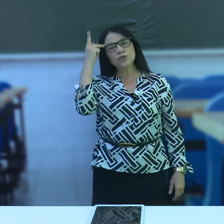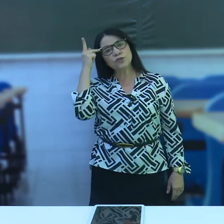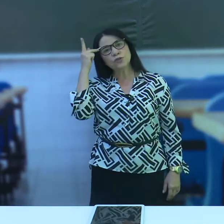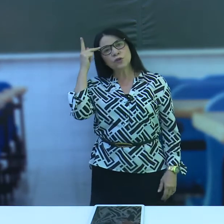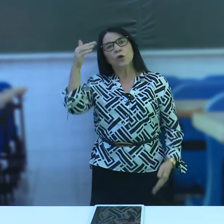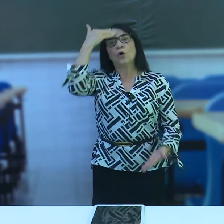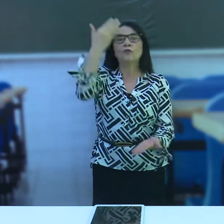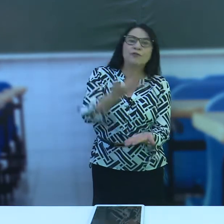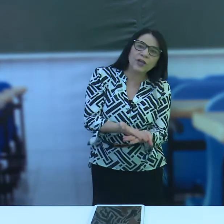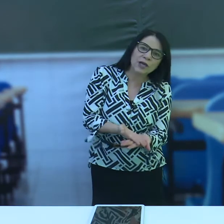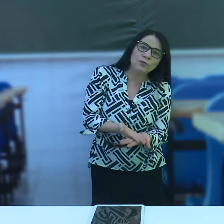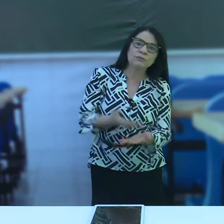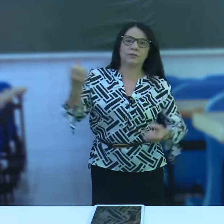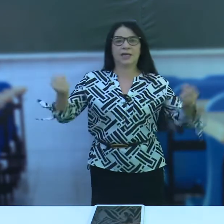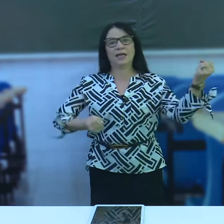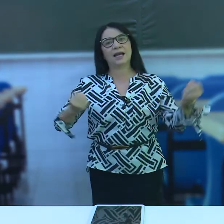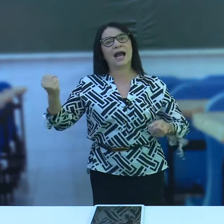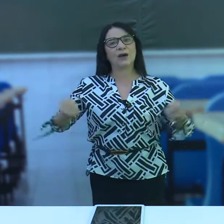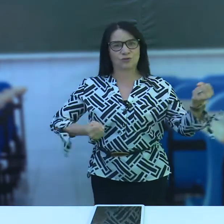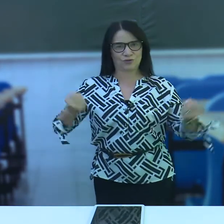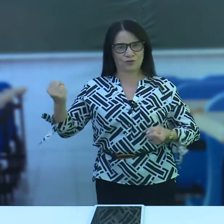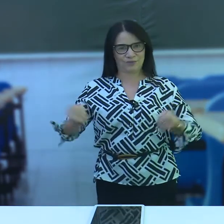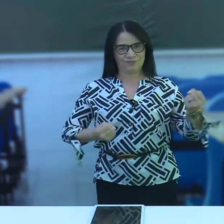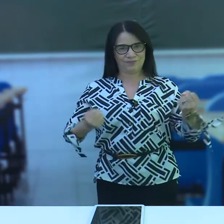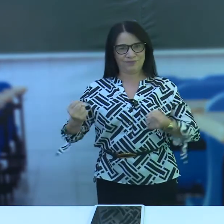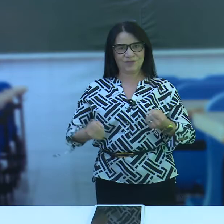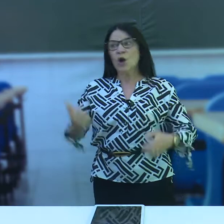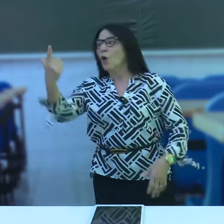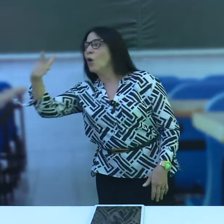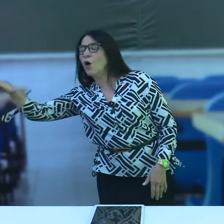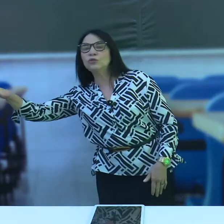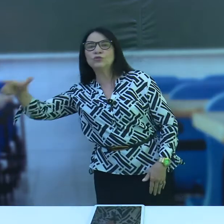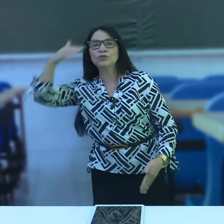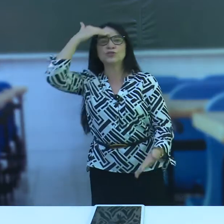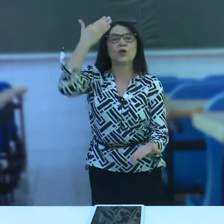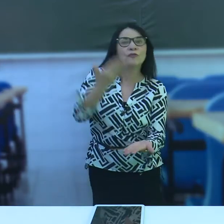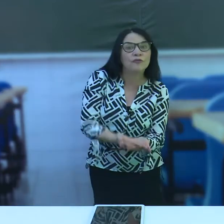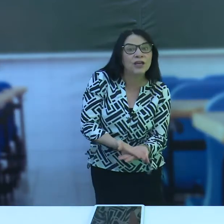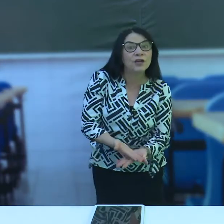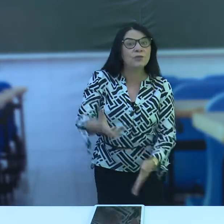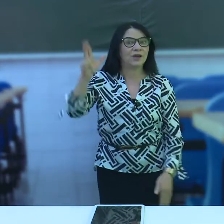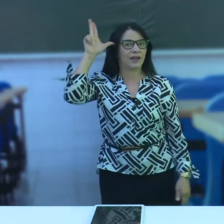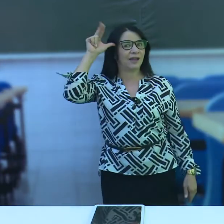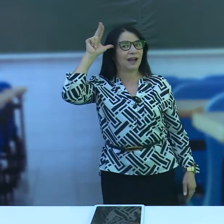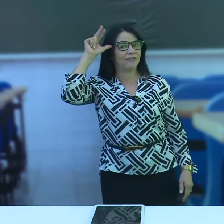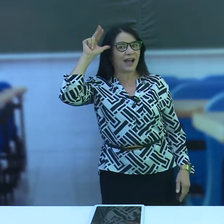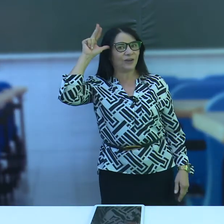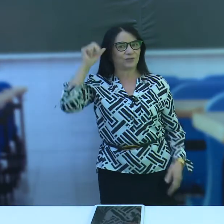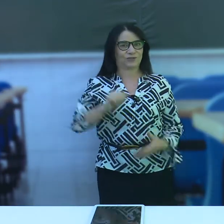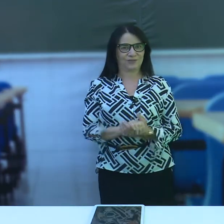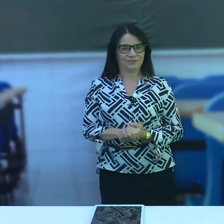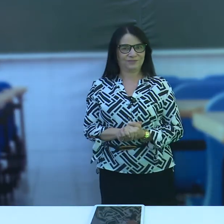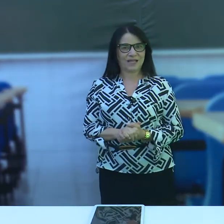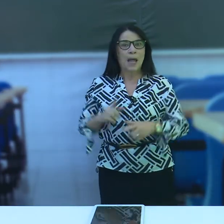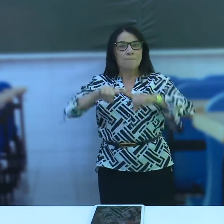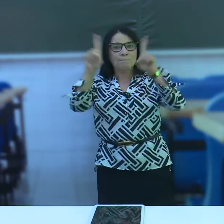uns confiam em carros, outros confiam em cavalos,